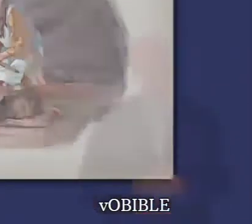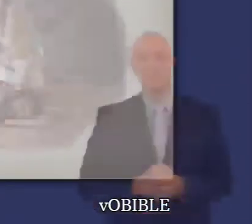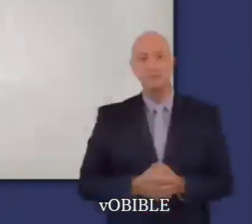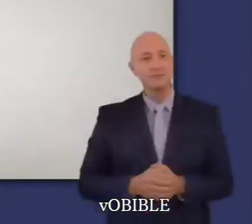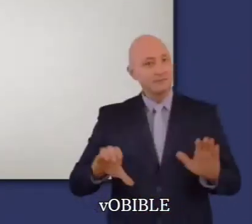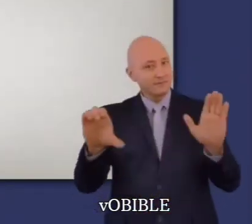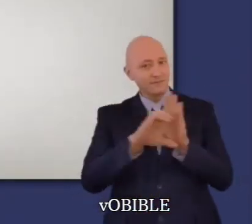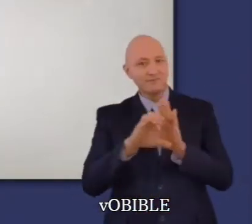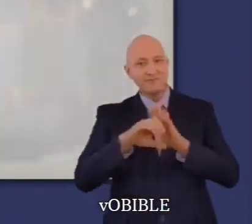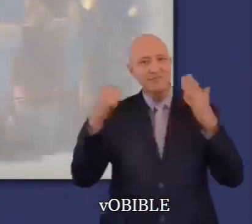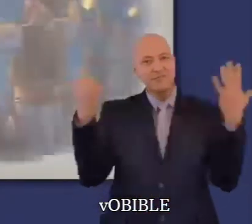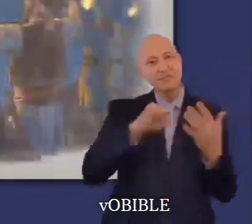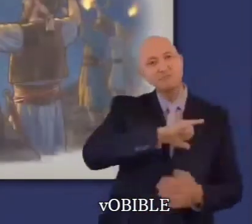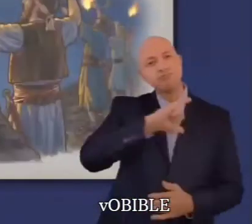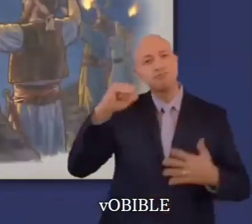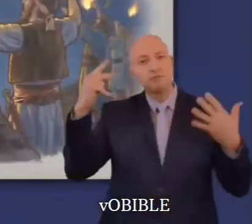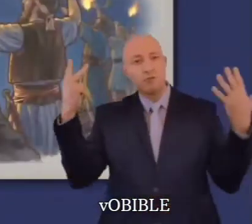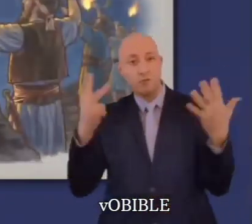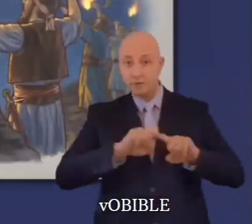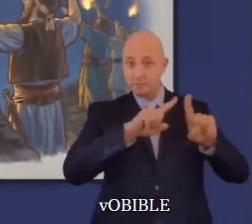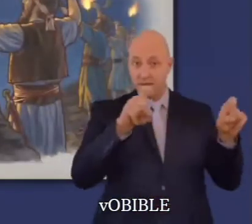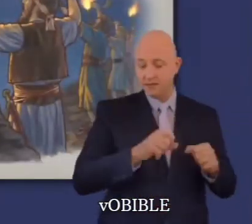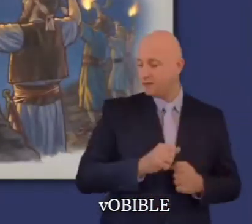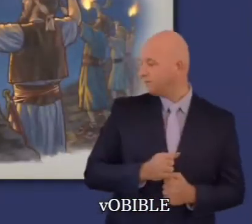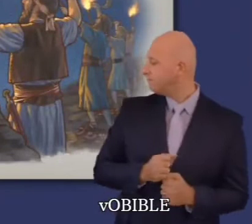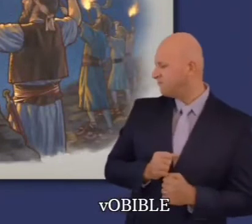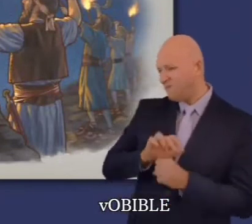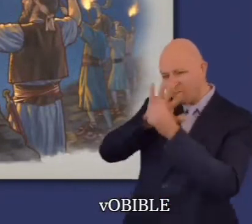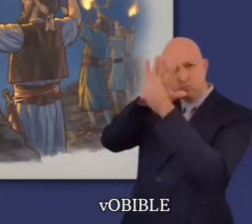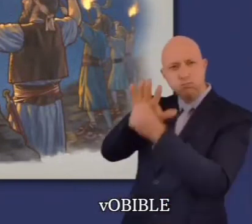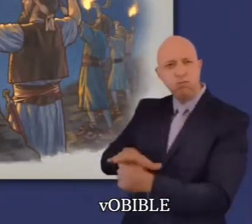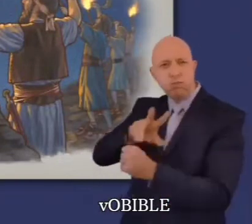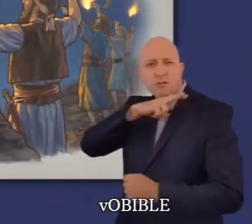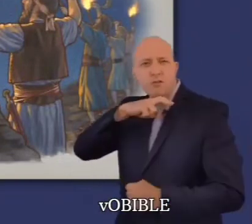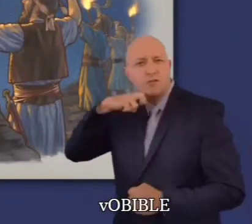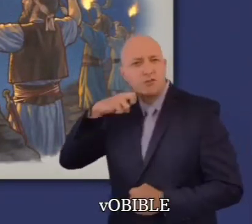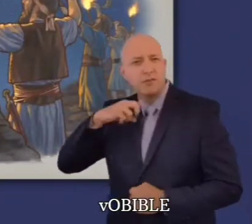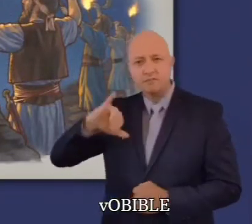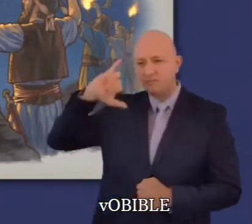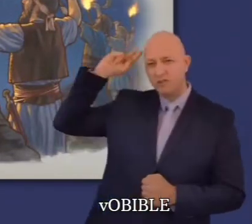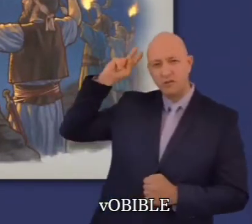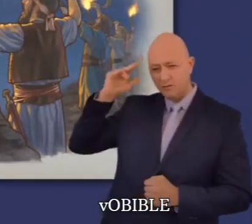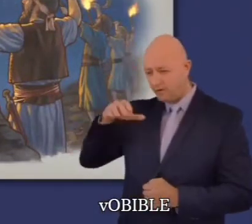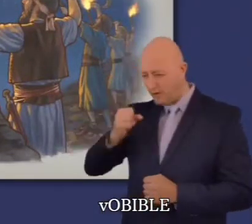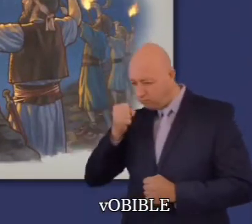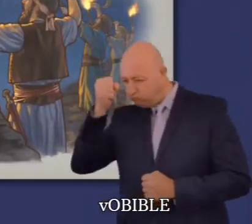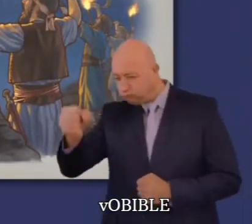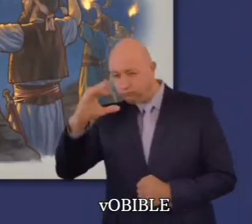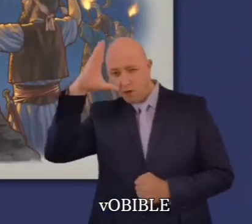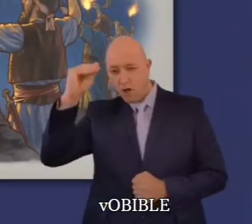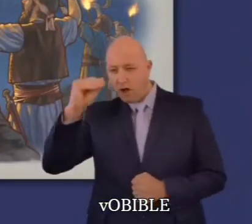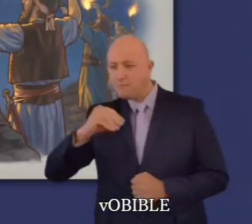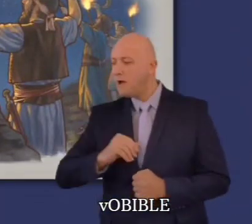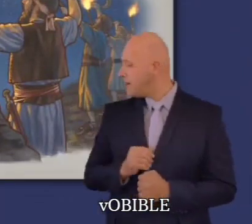Elle lui dit que Jéhovah lui livrera Sisera, le chef de l'armée du roi cananéen Jabin, qui opprime